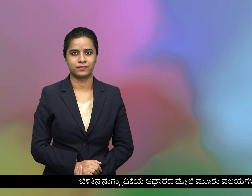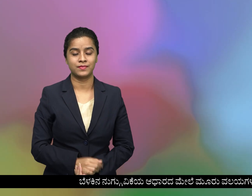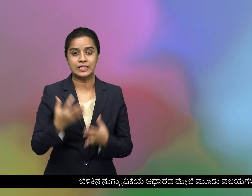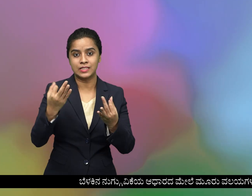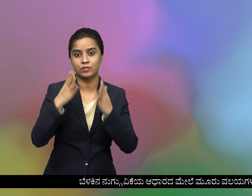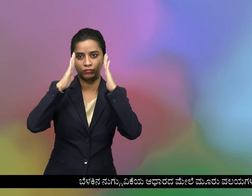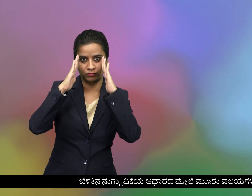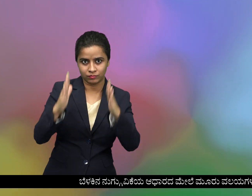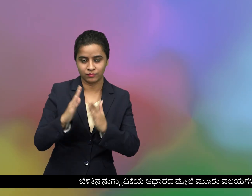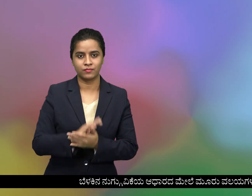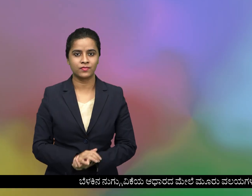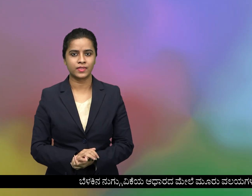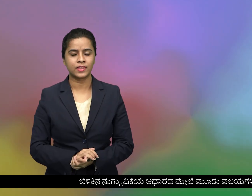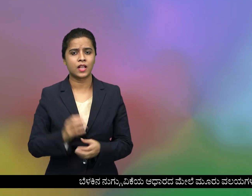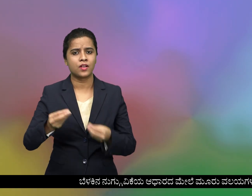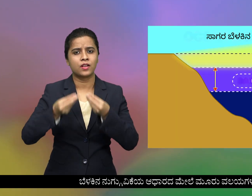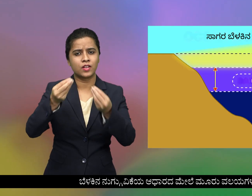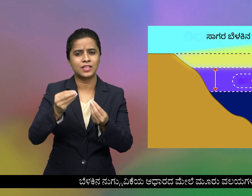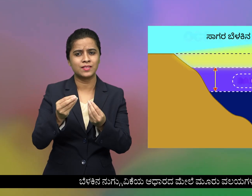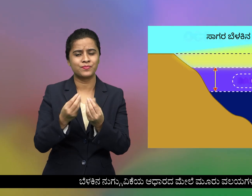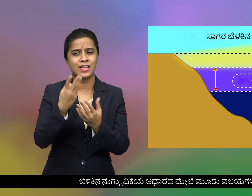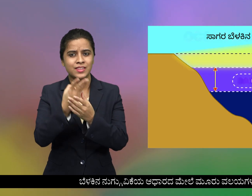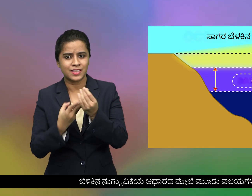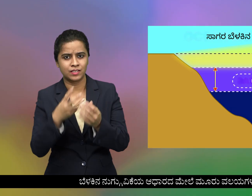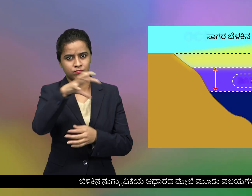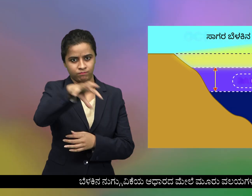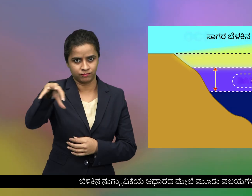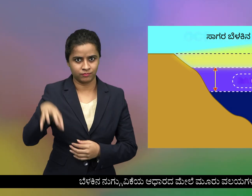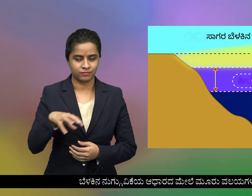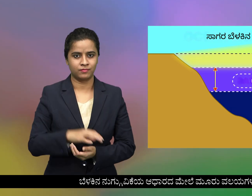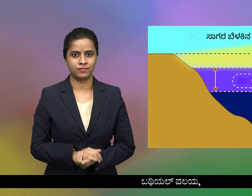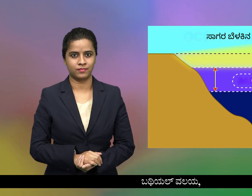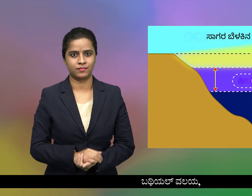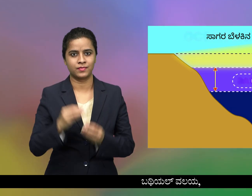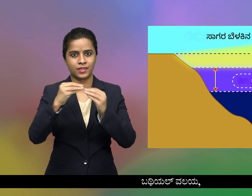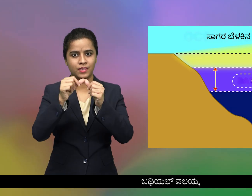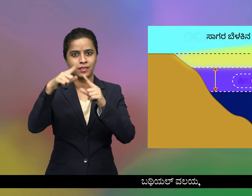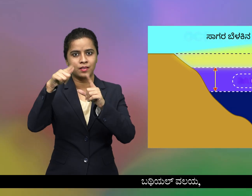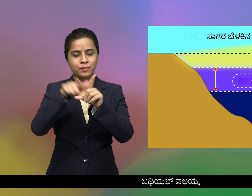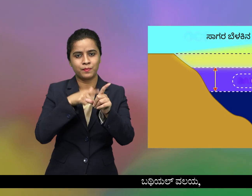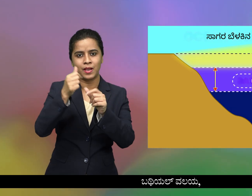ಬೆಳಕಿನ ನುಗ್ಗುವಿಕೆಯ ಆಧಾರದ ಮೇಲೆ 3 ವಲಯಗಳಾಗಿ ಬಥಿಯಲ್ ವಲಯ,